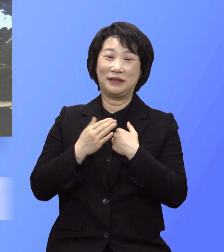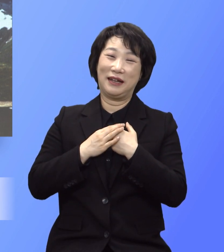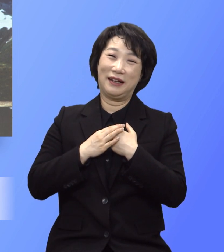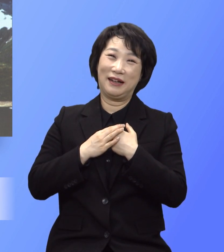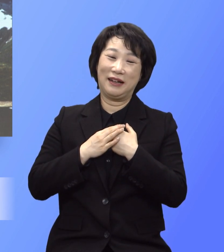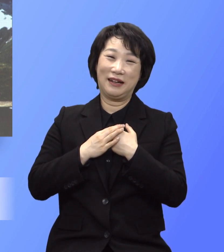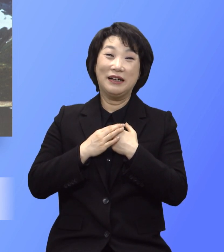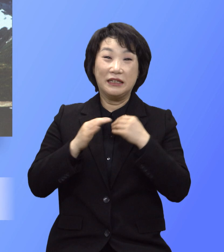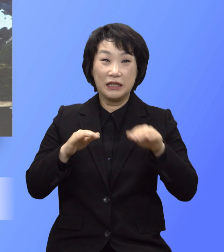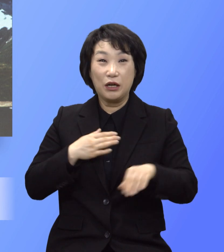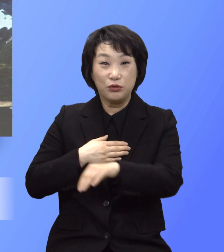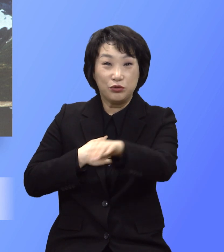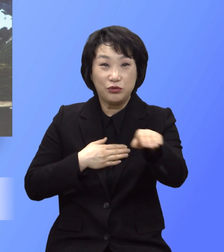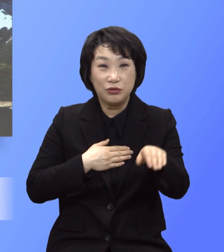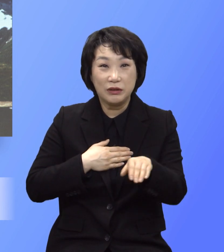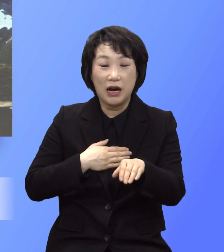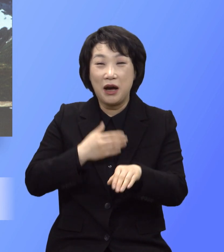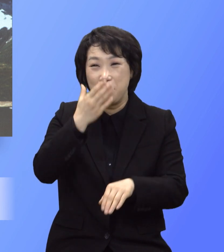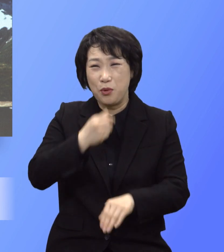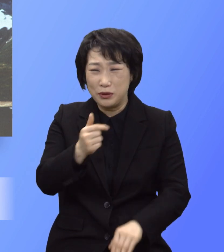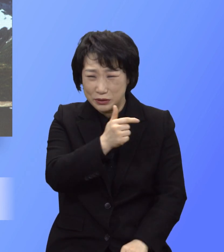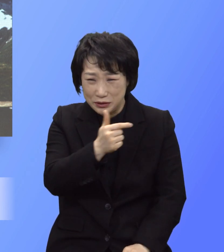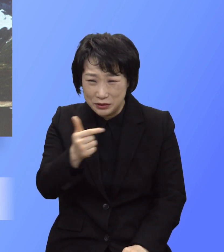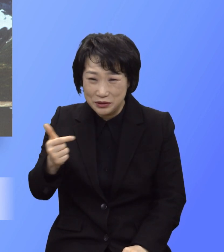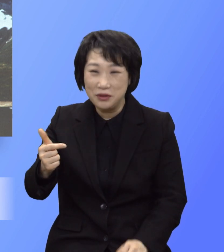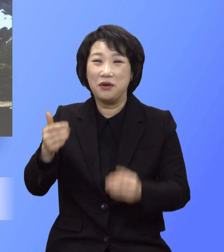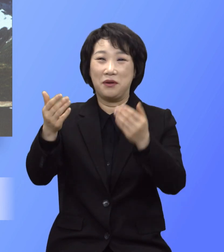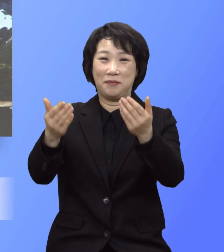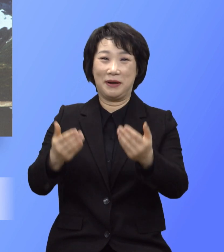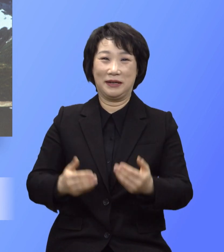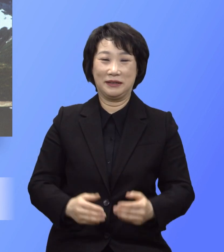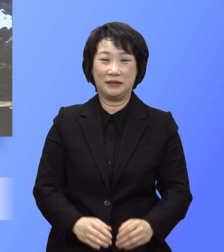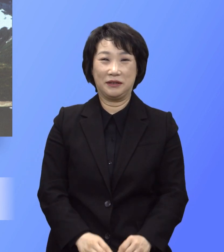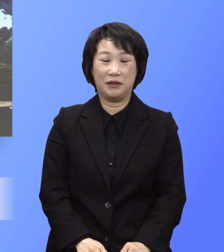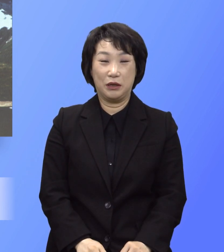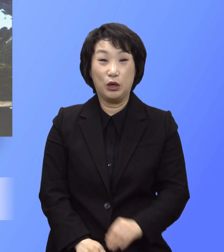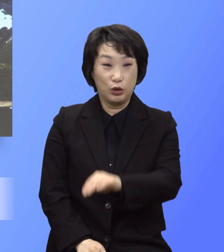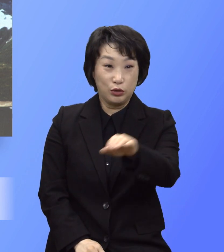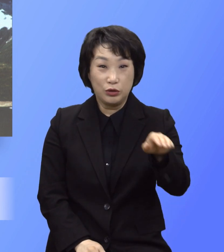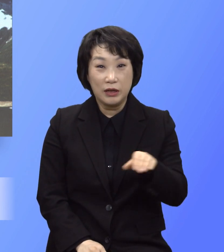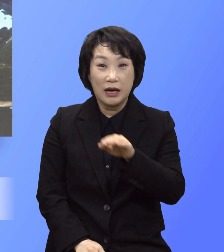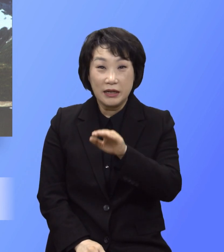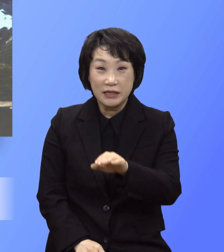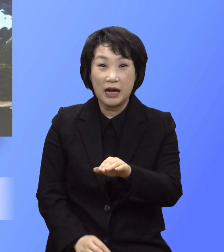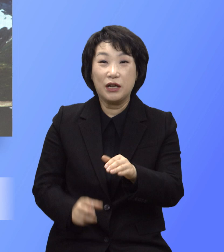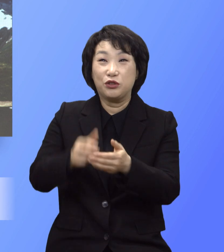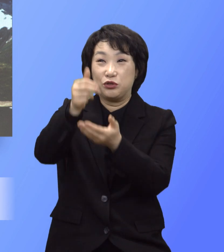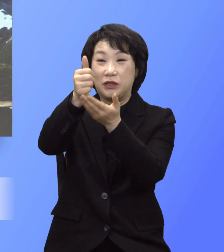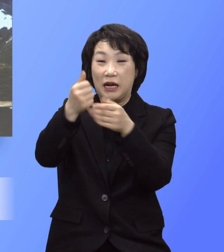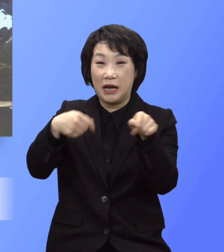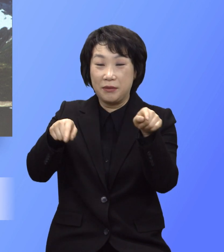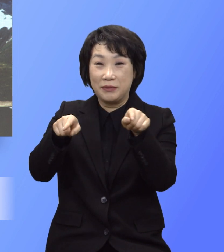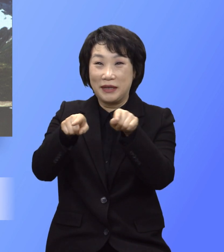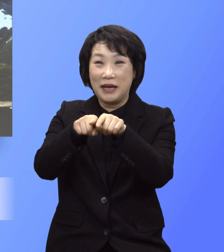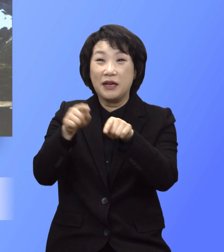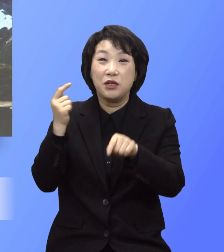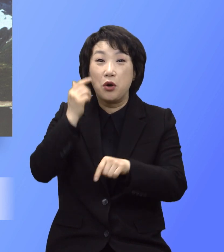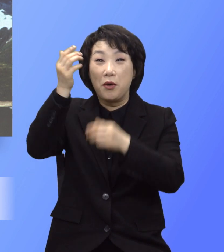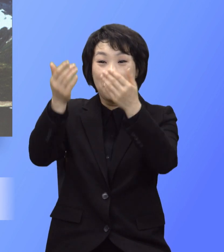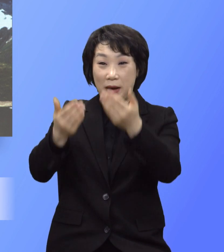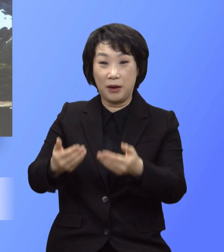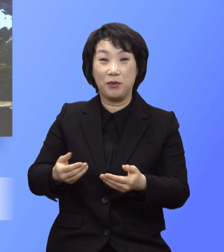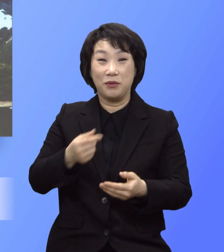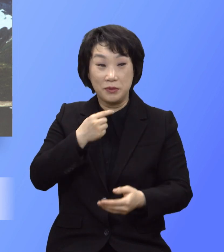우리가 얼마나 큰 복을 받은 사람이냐. 그래서 우리가 그와 함께 영광을